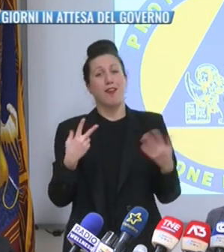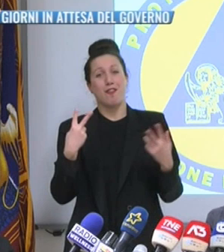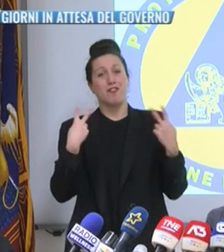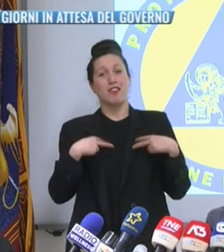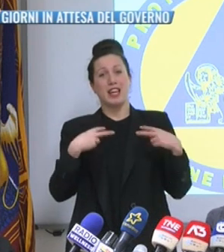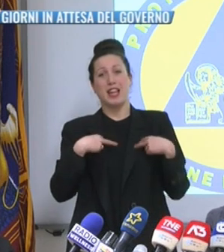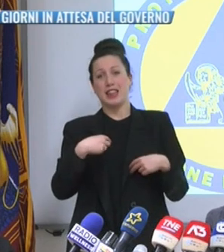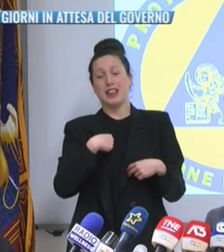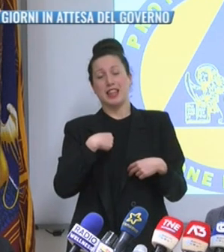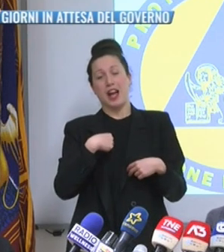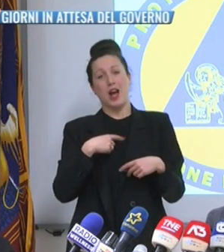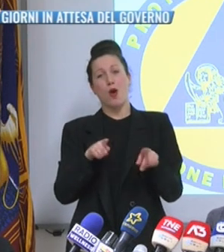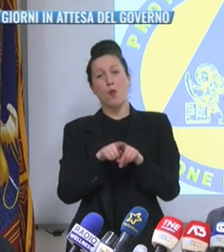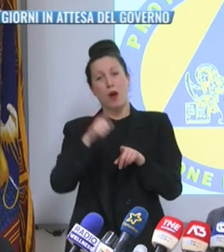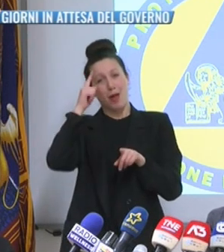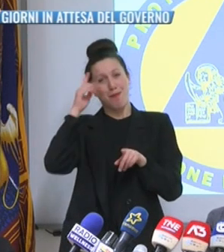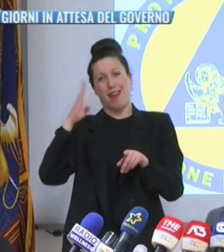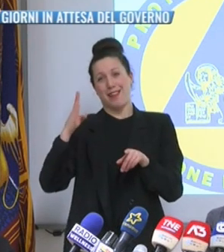fare?